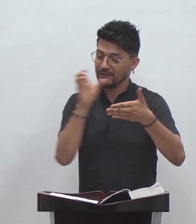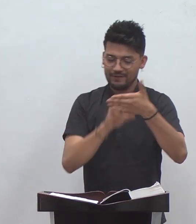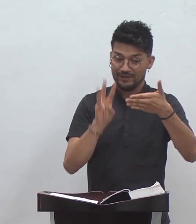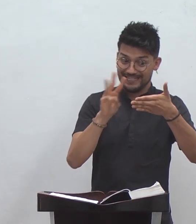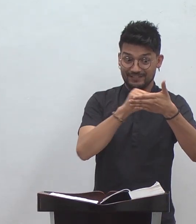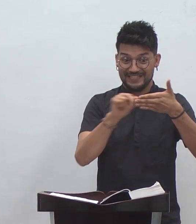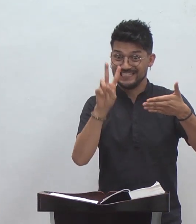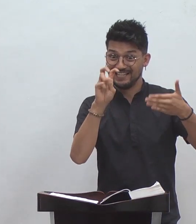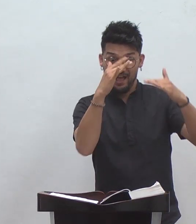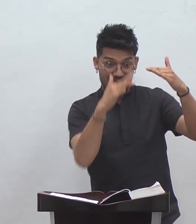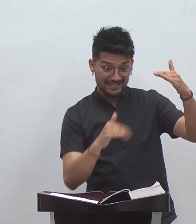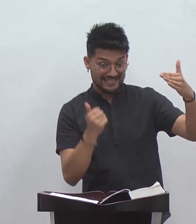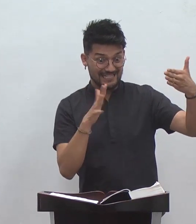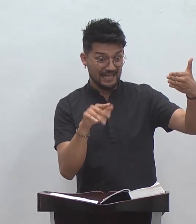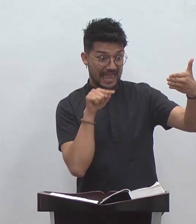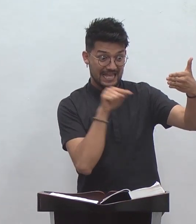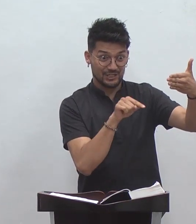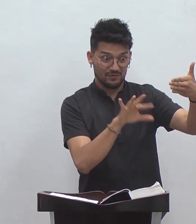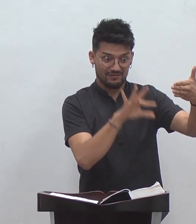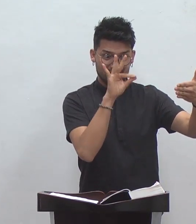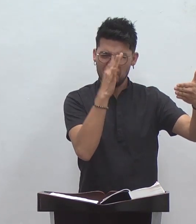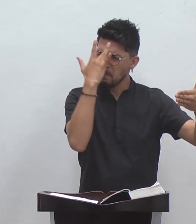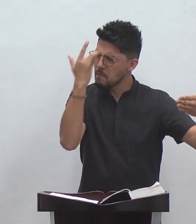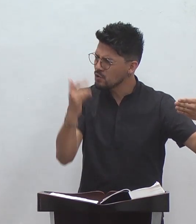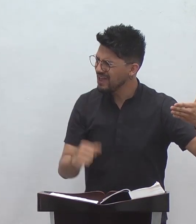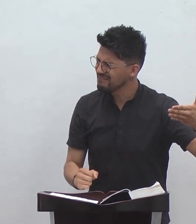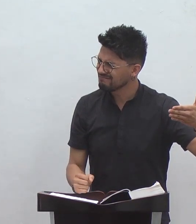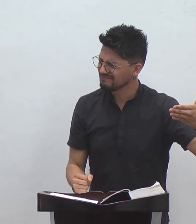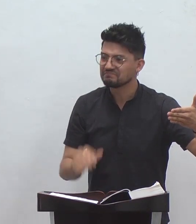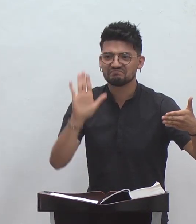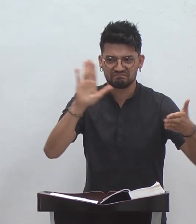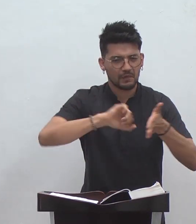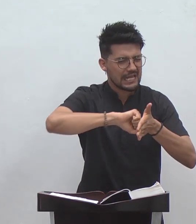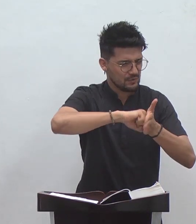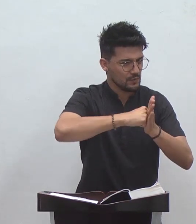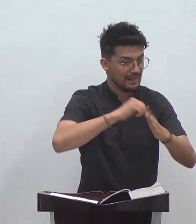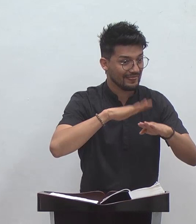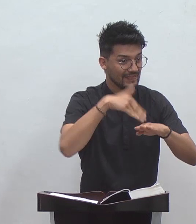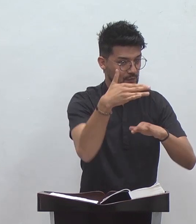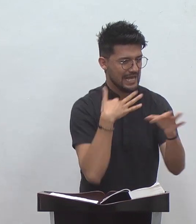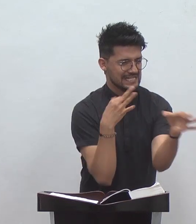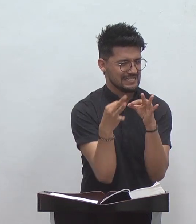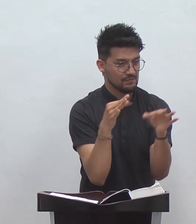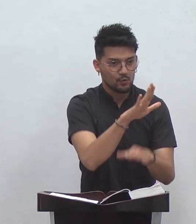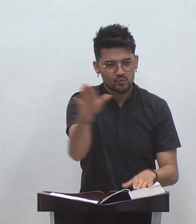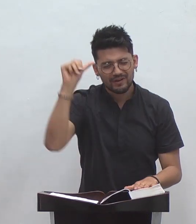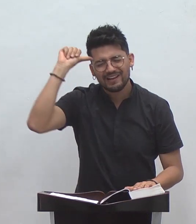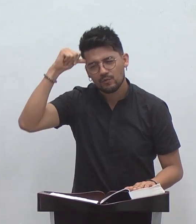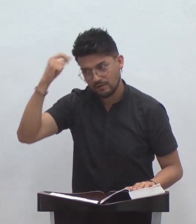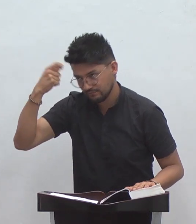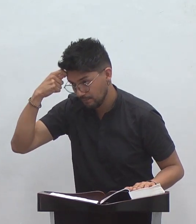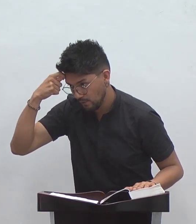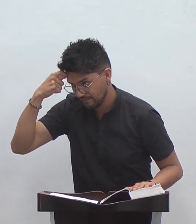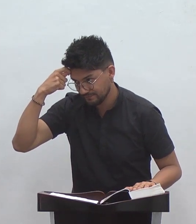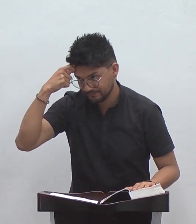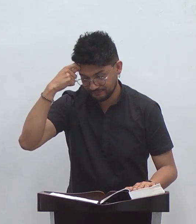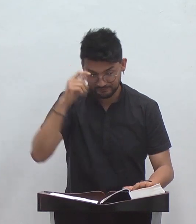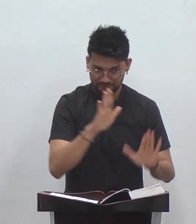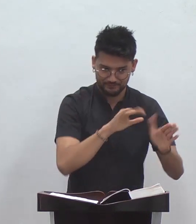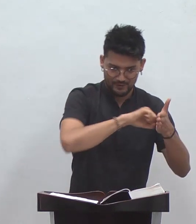Hebreos, el que adelante, nos está hablando de que es importante que escuchemos